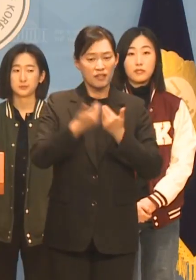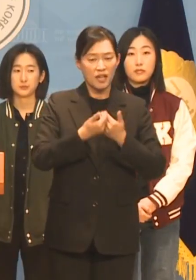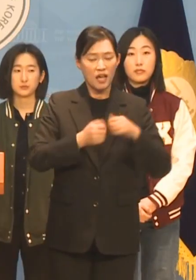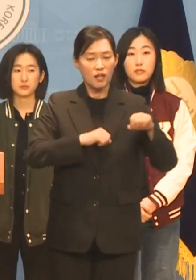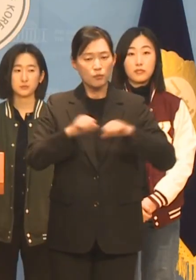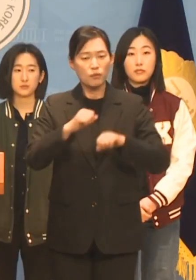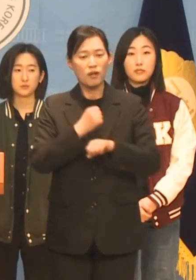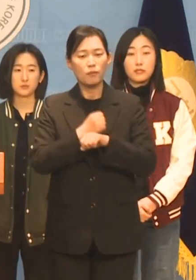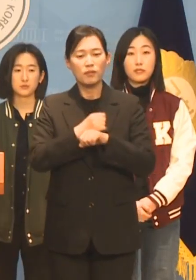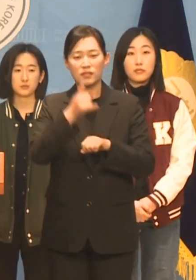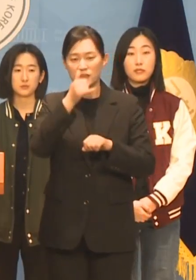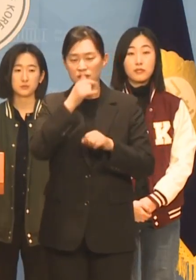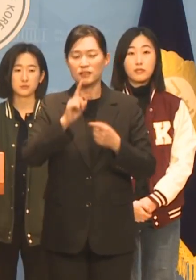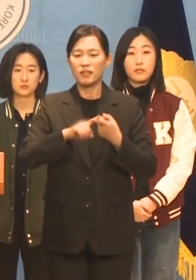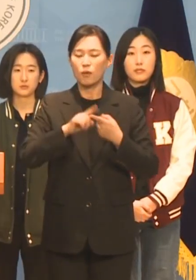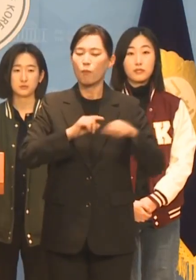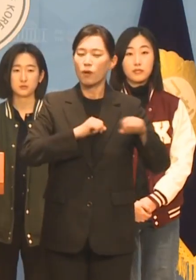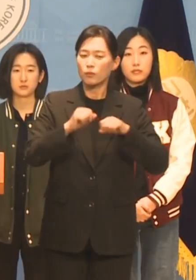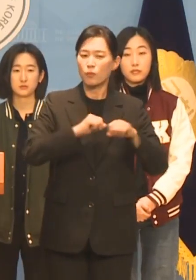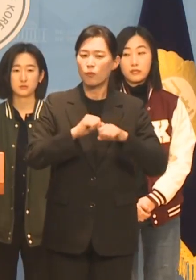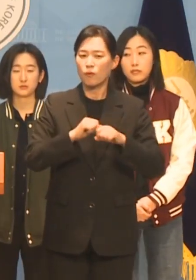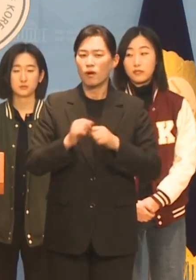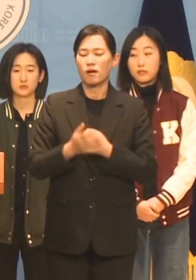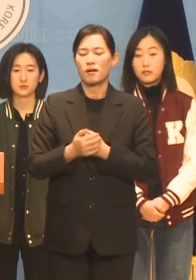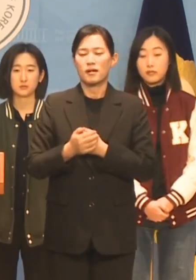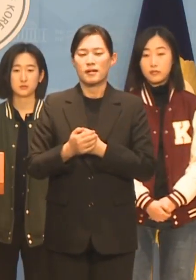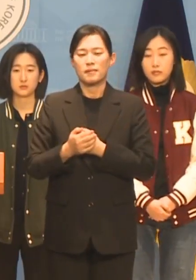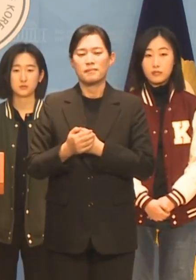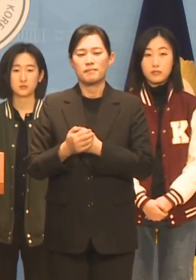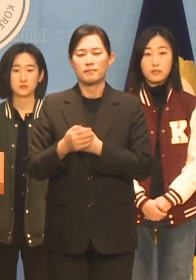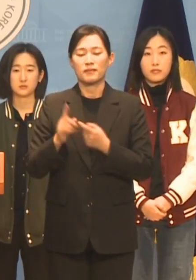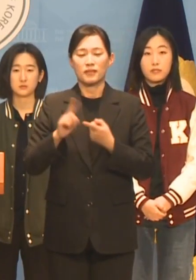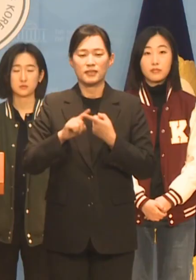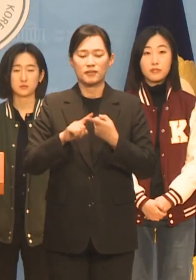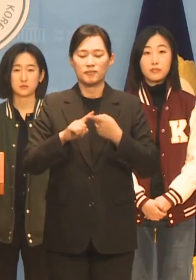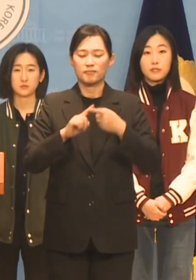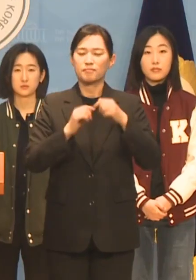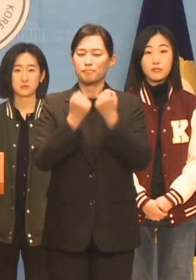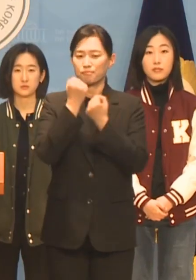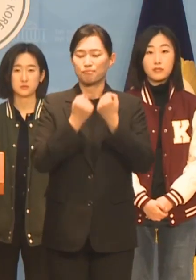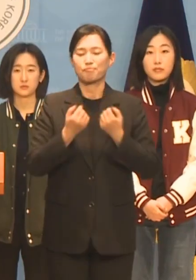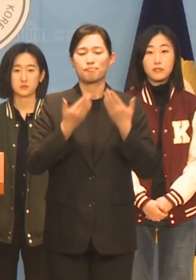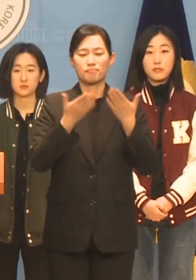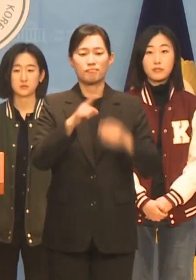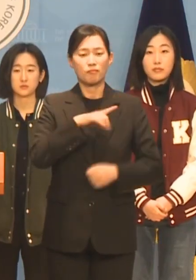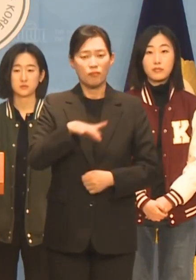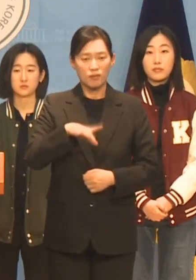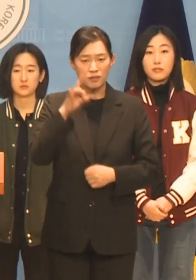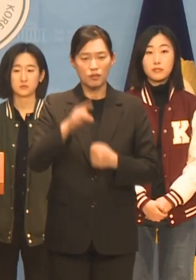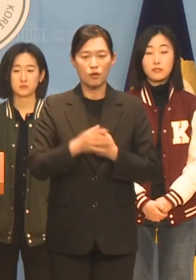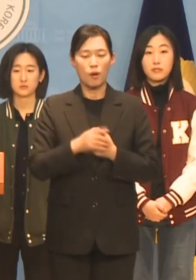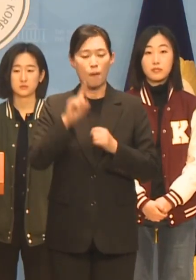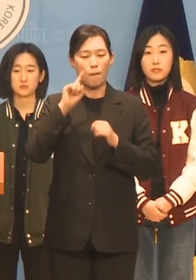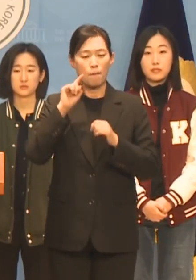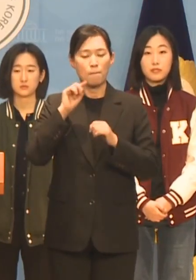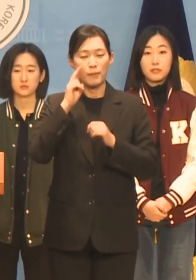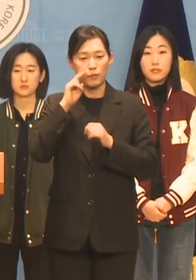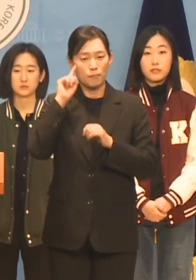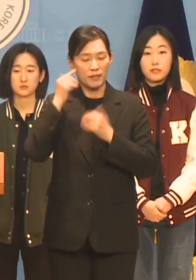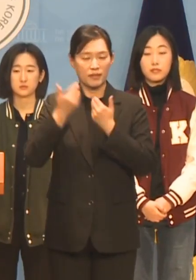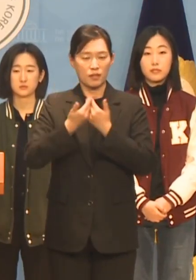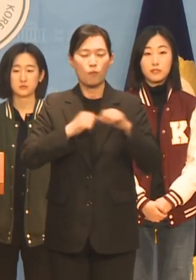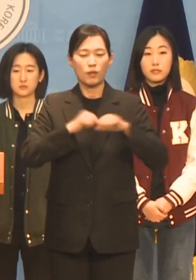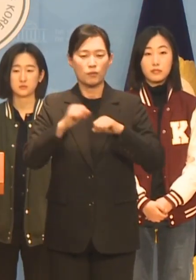보여왔는지 대진연의 반미 활동과 친북 활동을 차례대로 짚어 설명하겠습니다. 먼저 대진연의 반미 활동 일부를